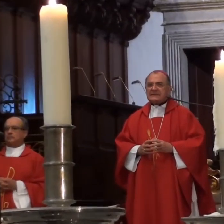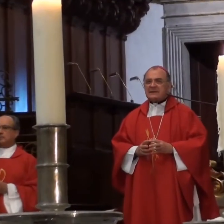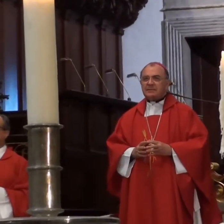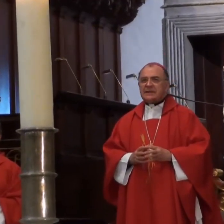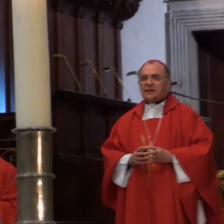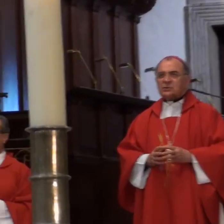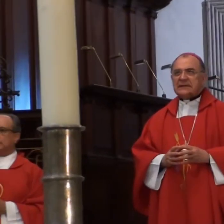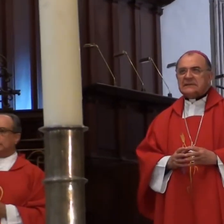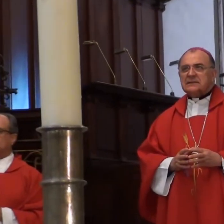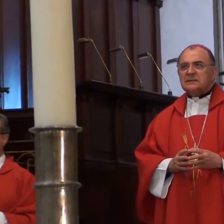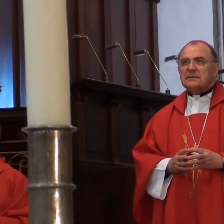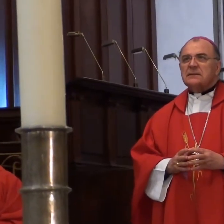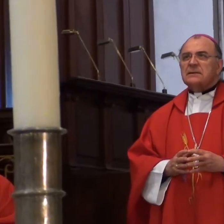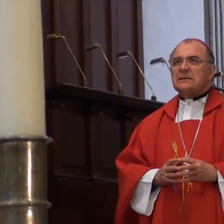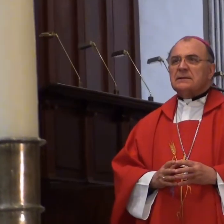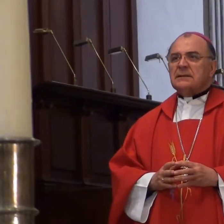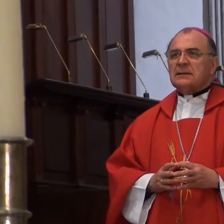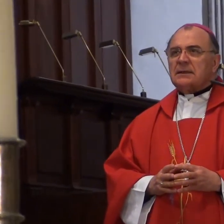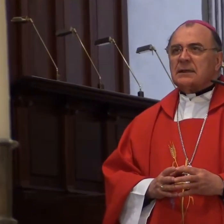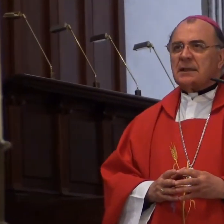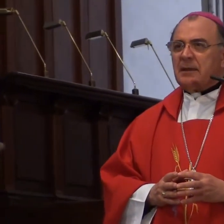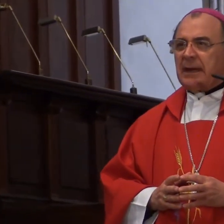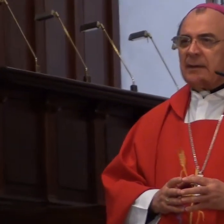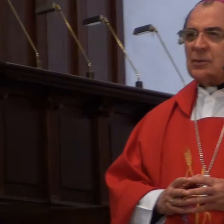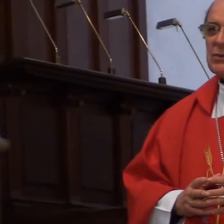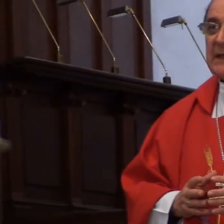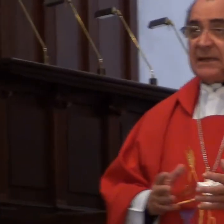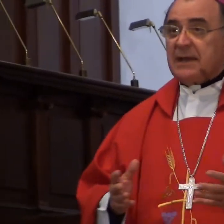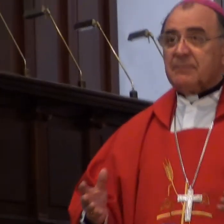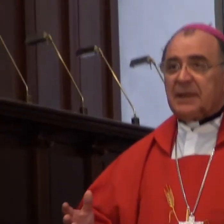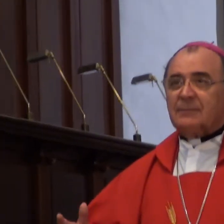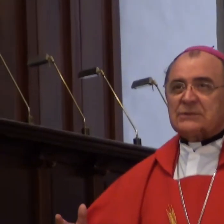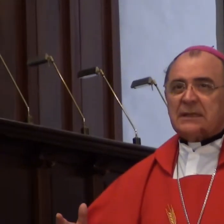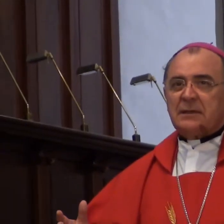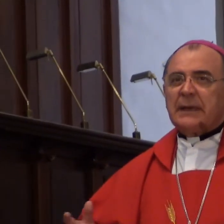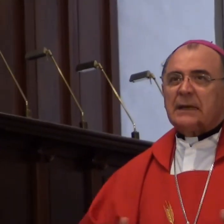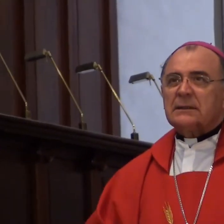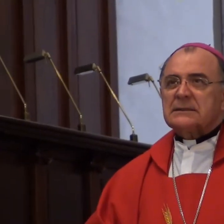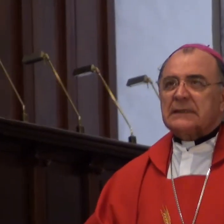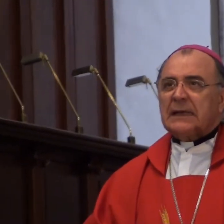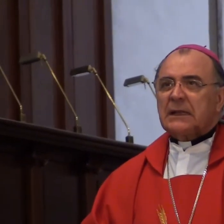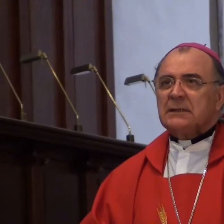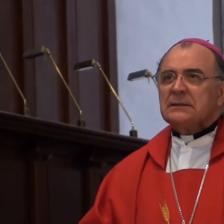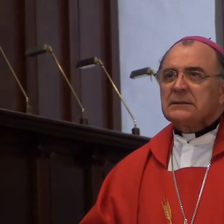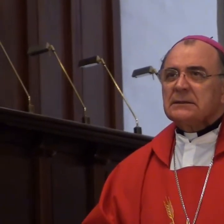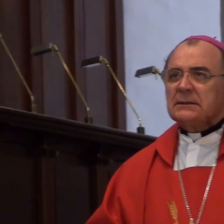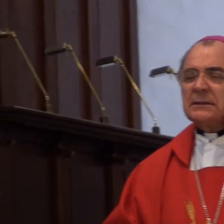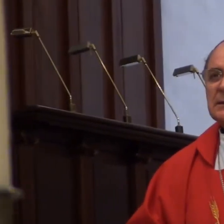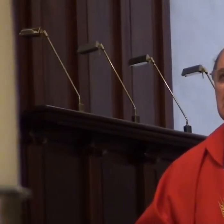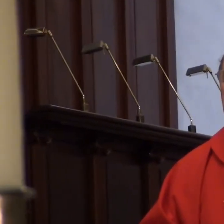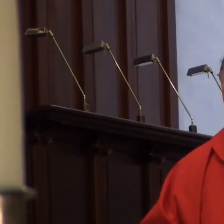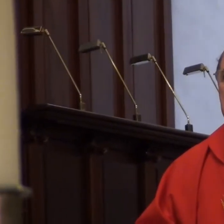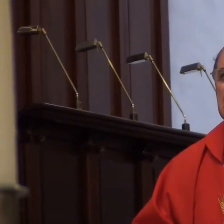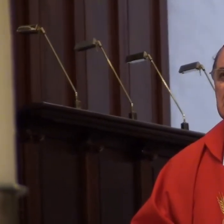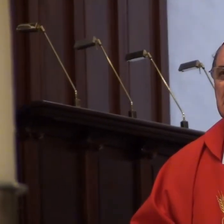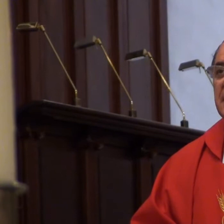con la fiesta de Pentecostés que celebraremos que ya empezamos a celebrar esta tarde